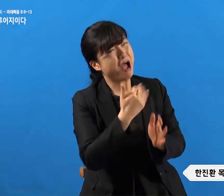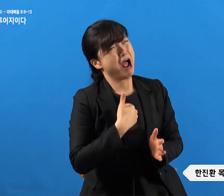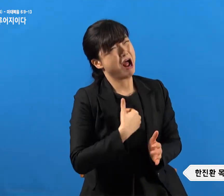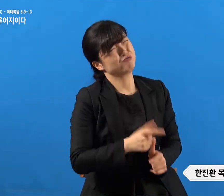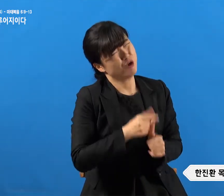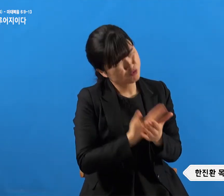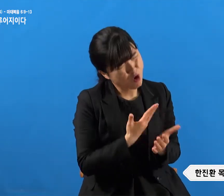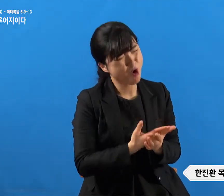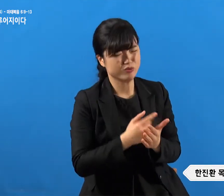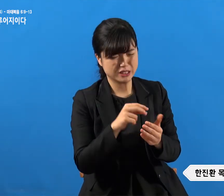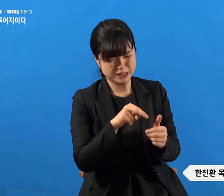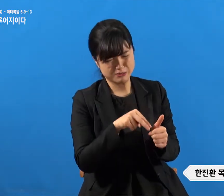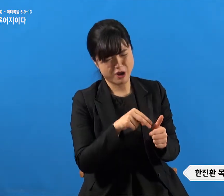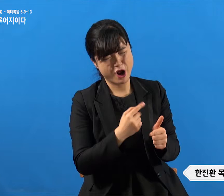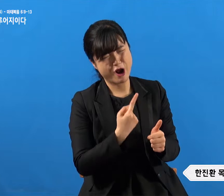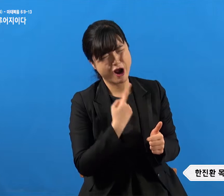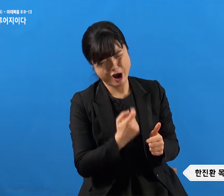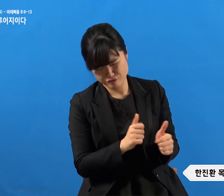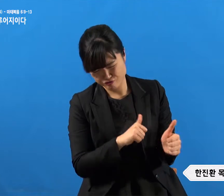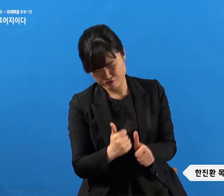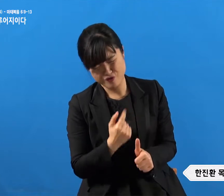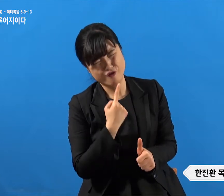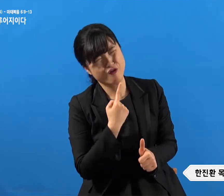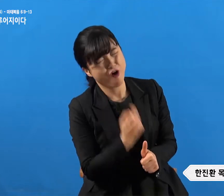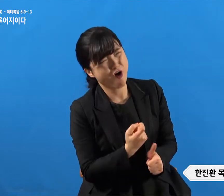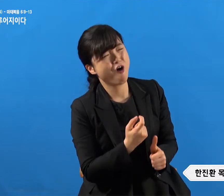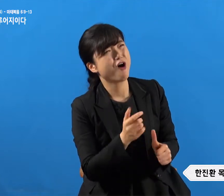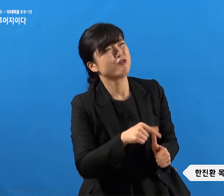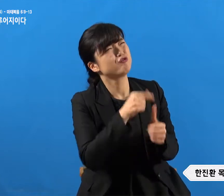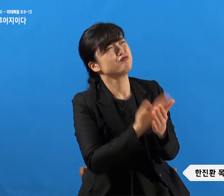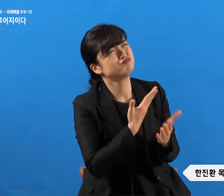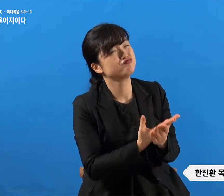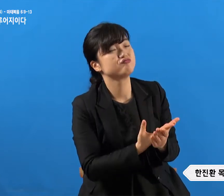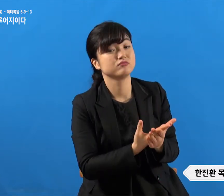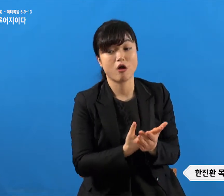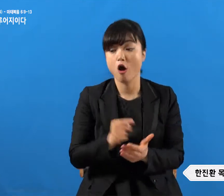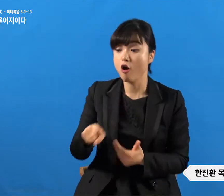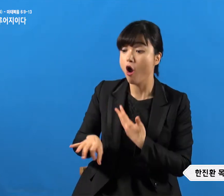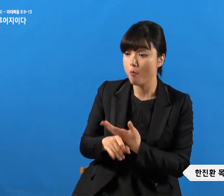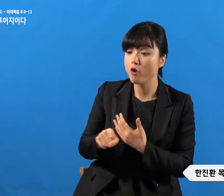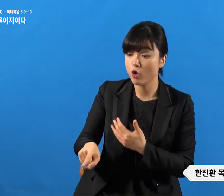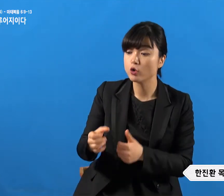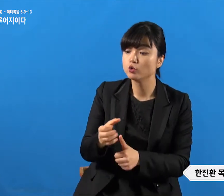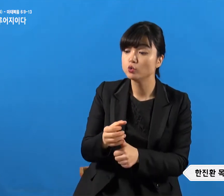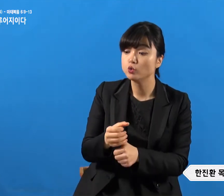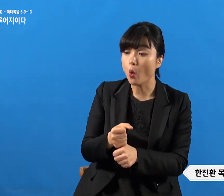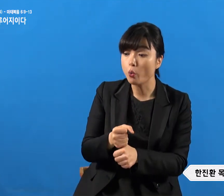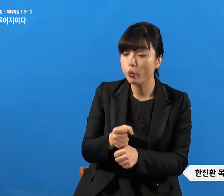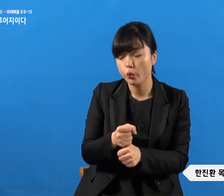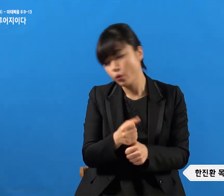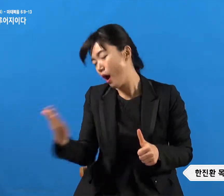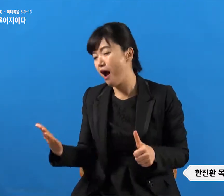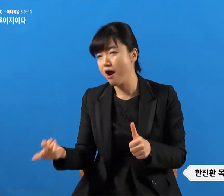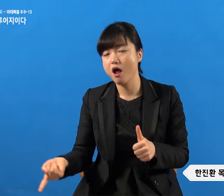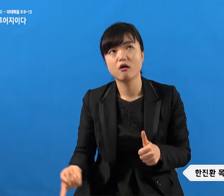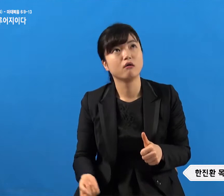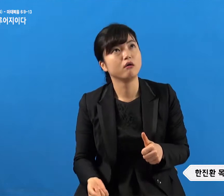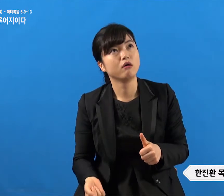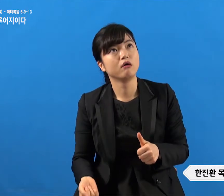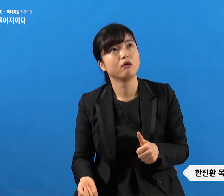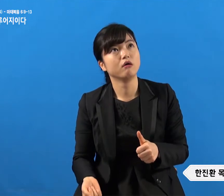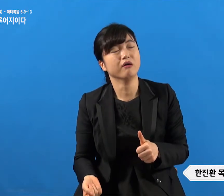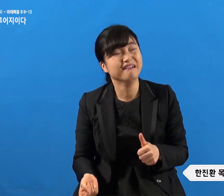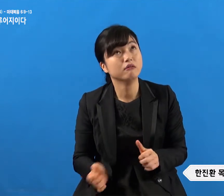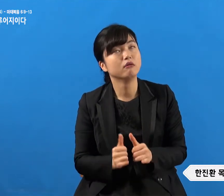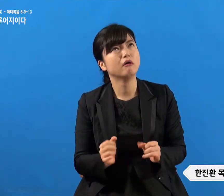주님이셨군요. 주님 저를 좀 구해 주십시오. 그래? 그러면 네 손을 놓아라.